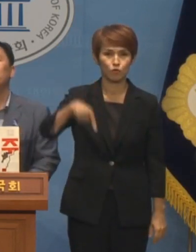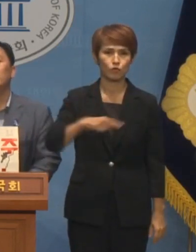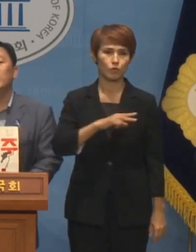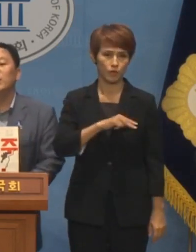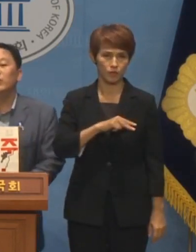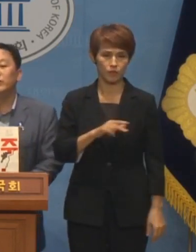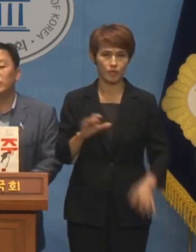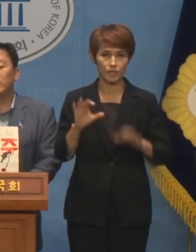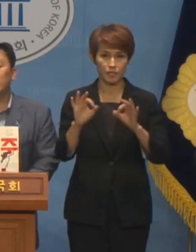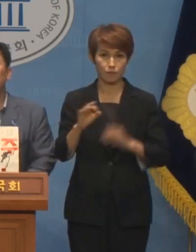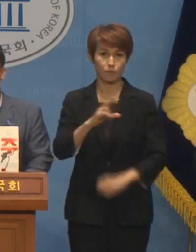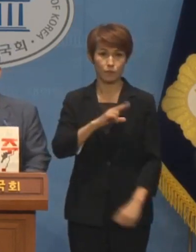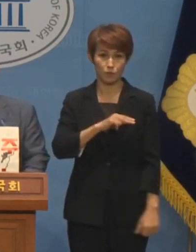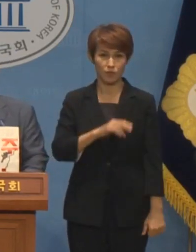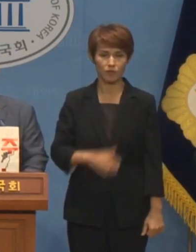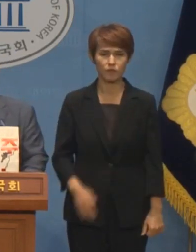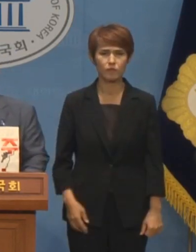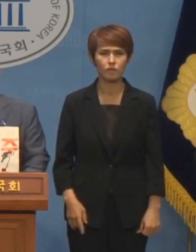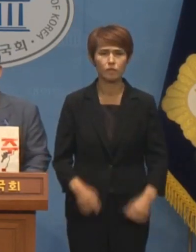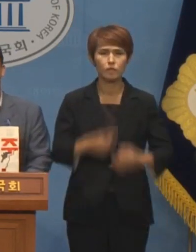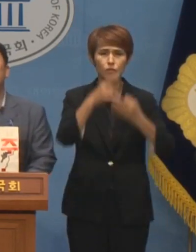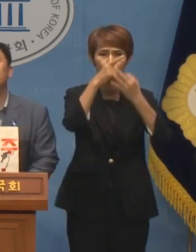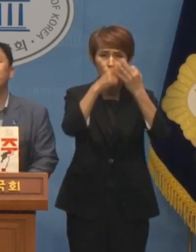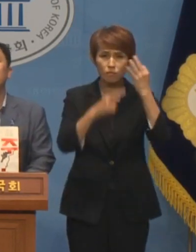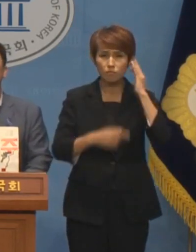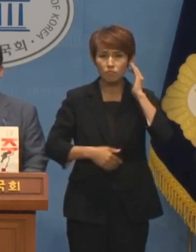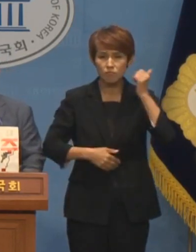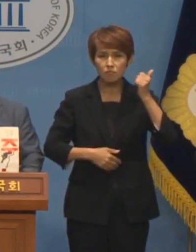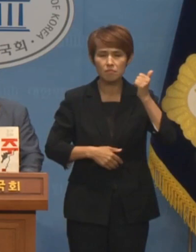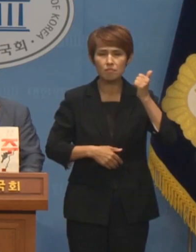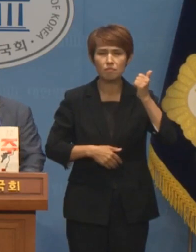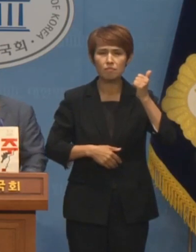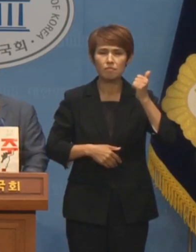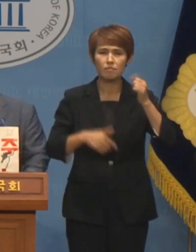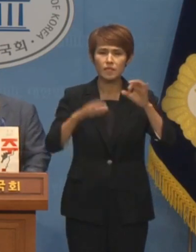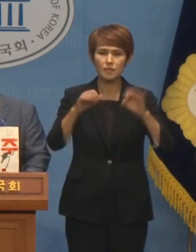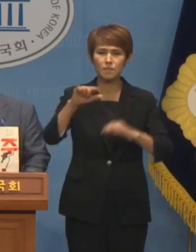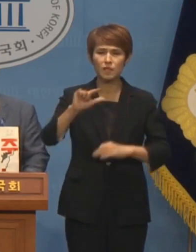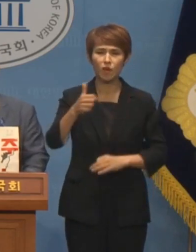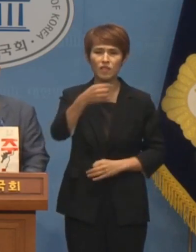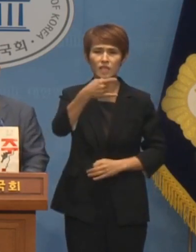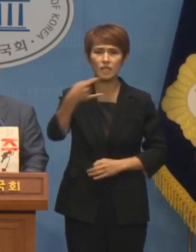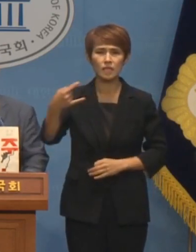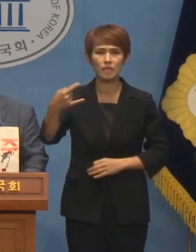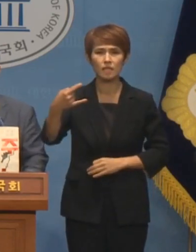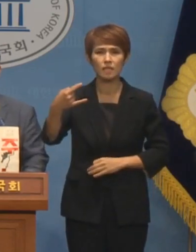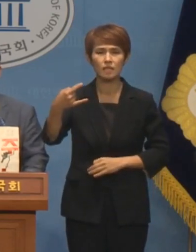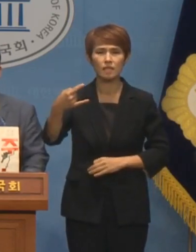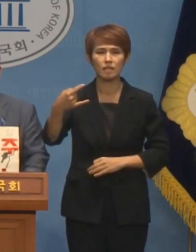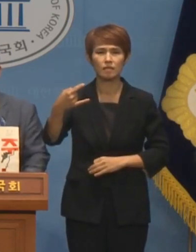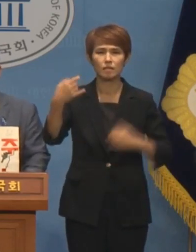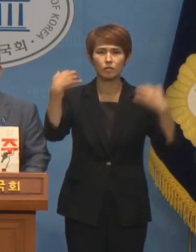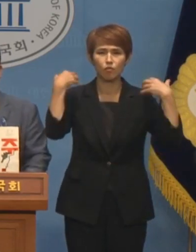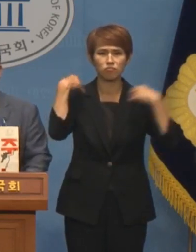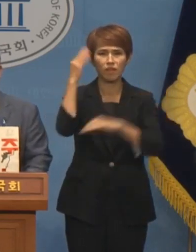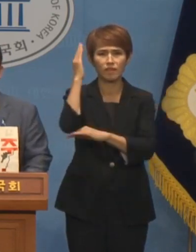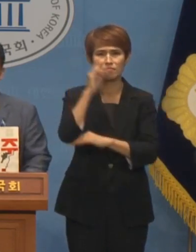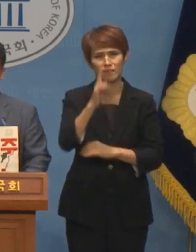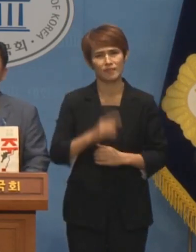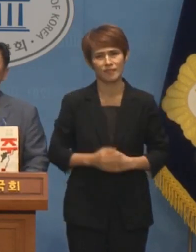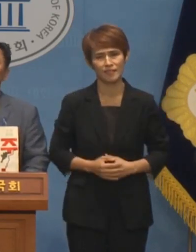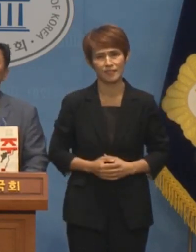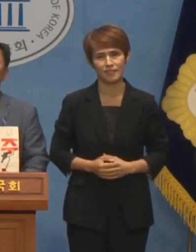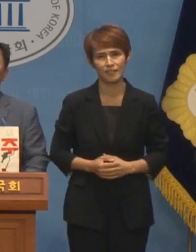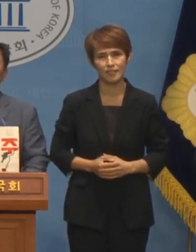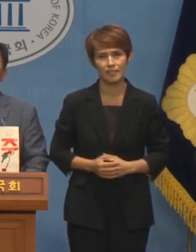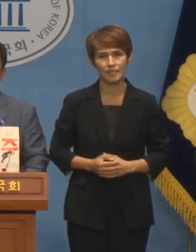의원님, 윤석열 김건희 정권, 요즘은 김건희 정권이라고 아예 이야기를 하대요. 많은 국민들께서요. 가장